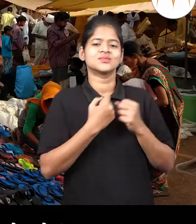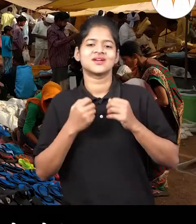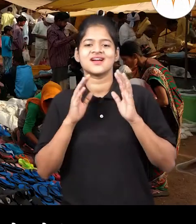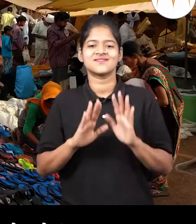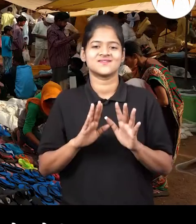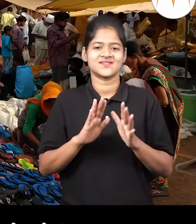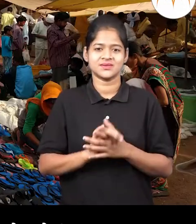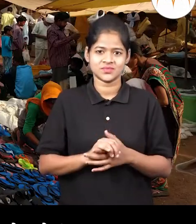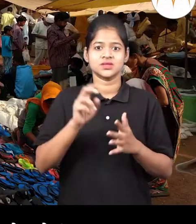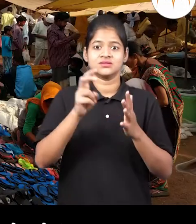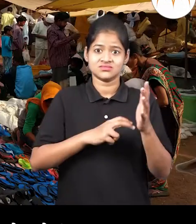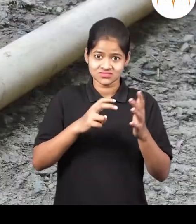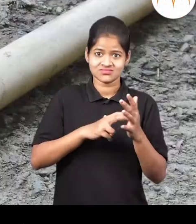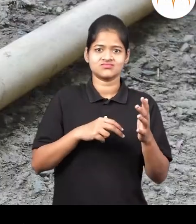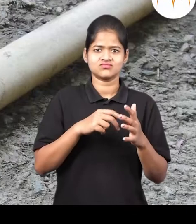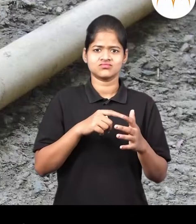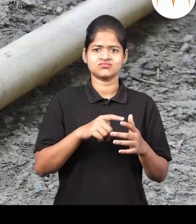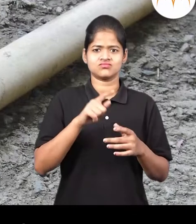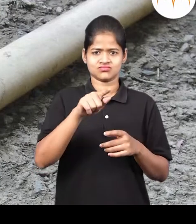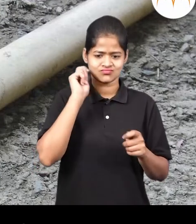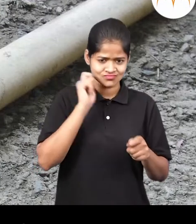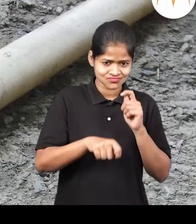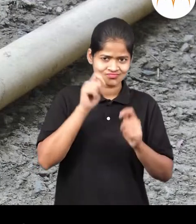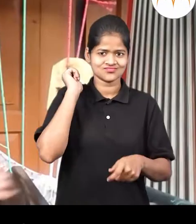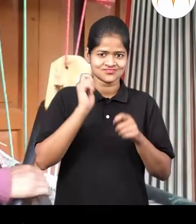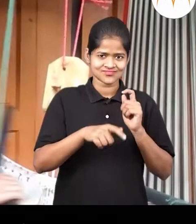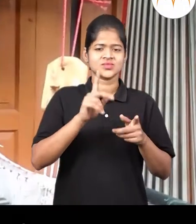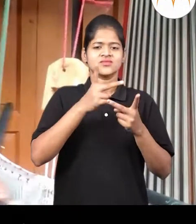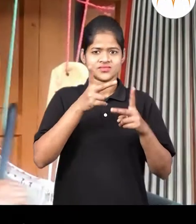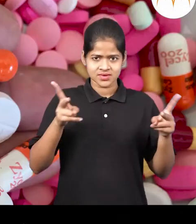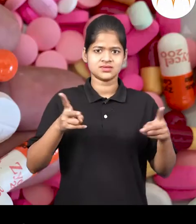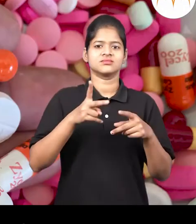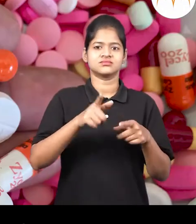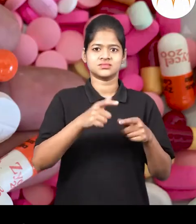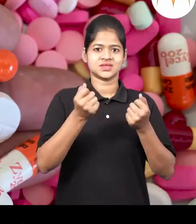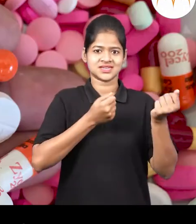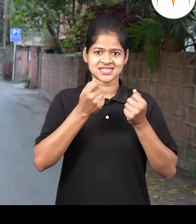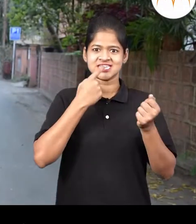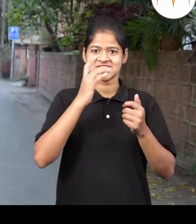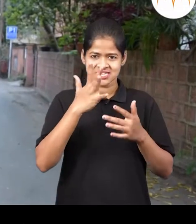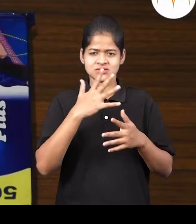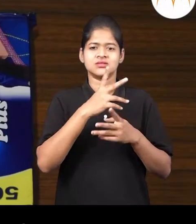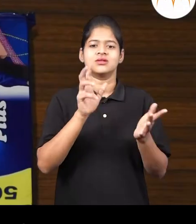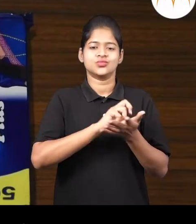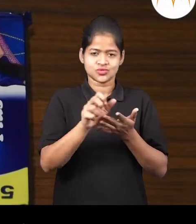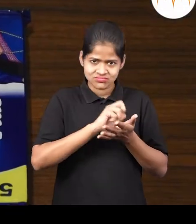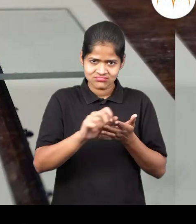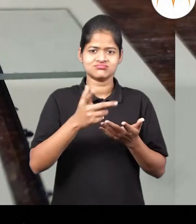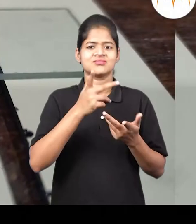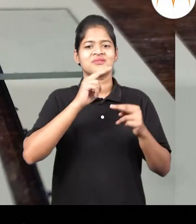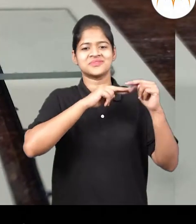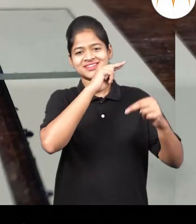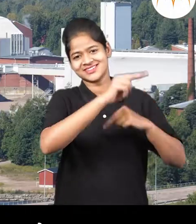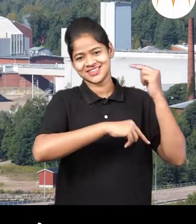प्रमाणे तो खरेदी करतात। शेतीची आउजारे, कापड, आउशदे, मोटारी, साबड,